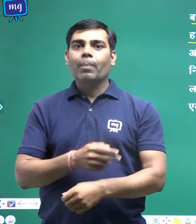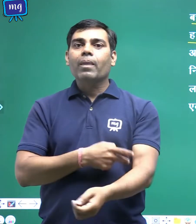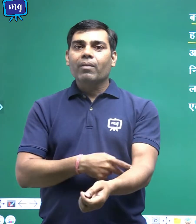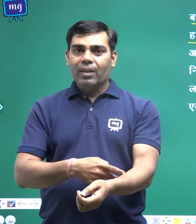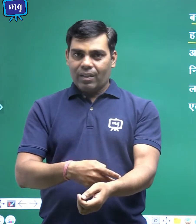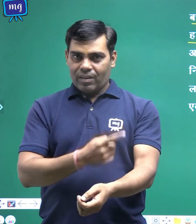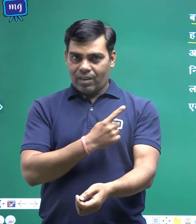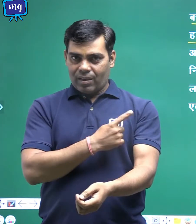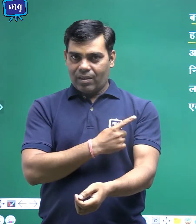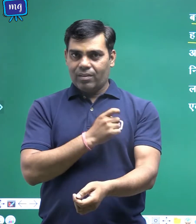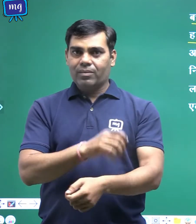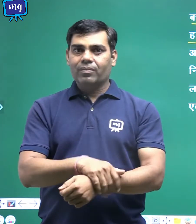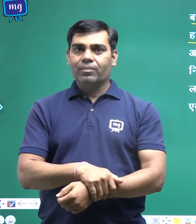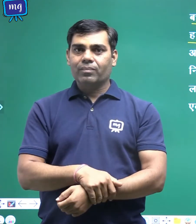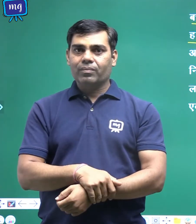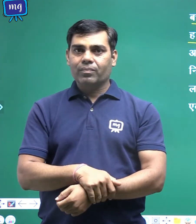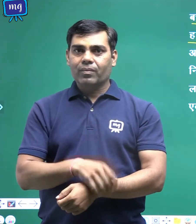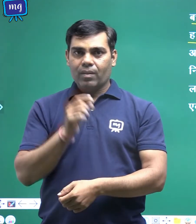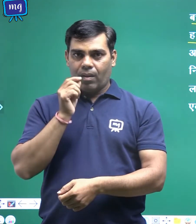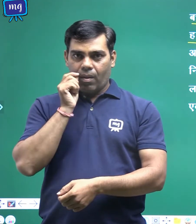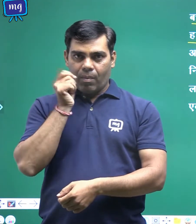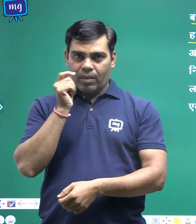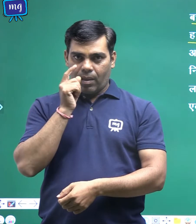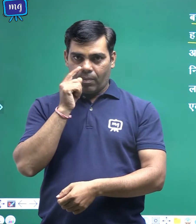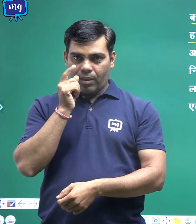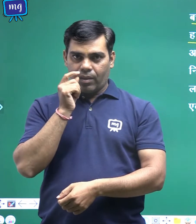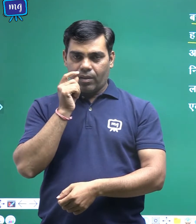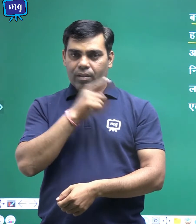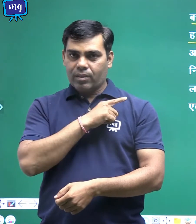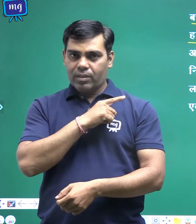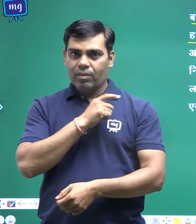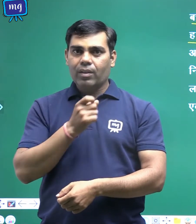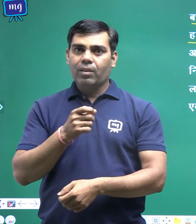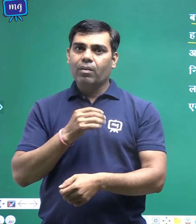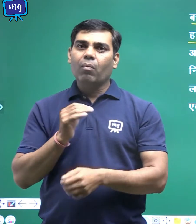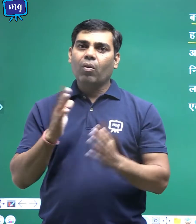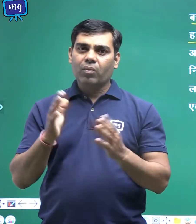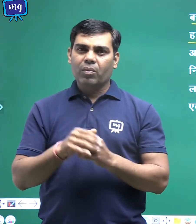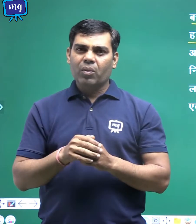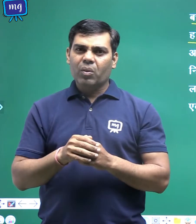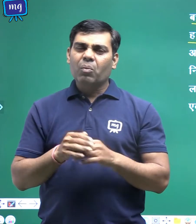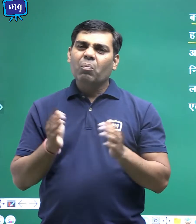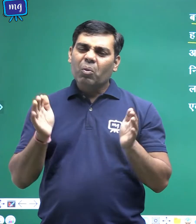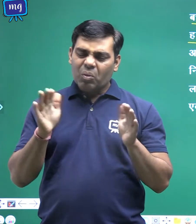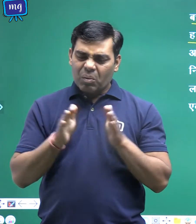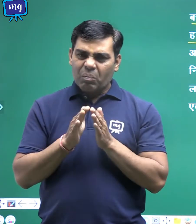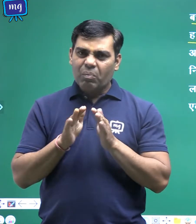का माता पिता का बहुत ही कम उम्र में